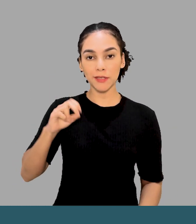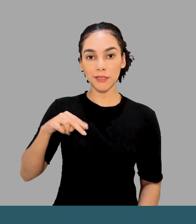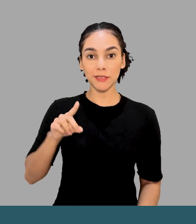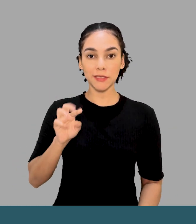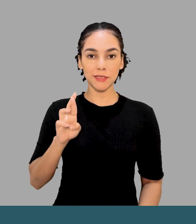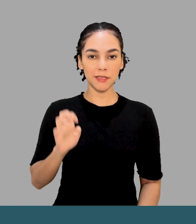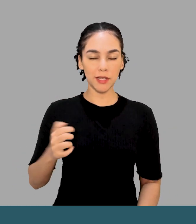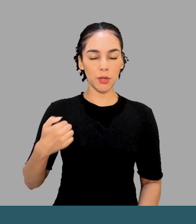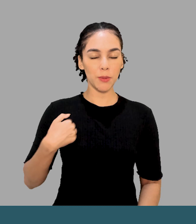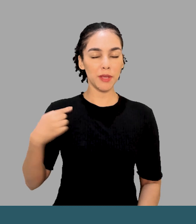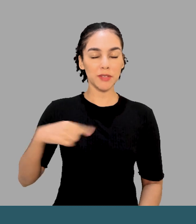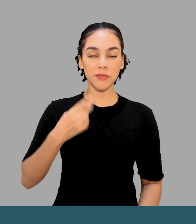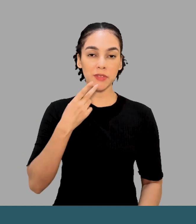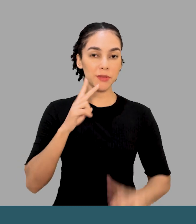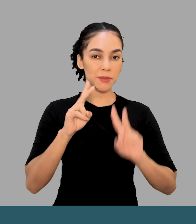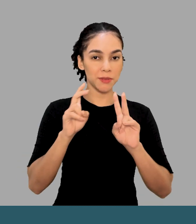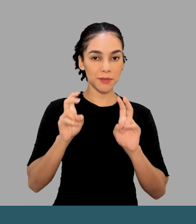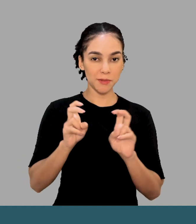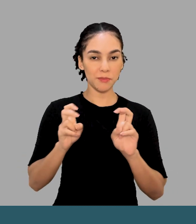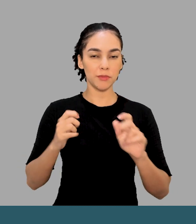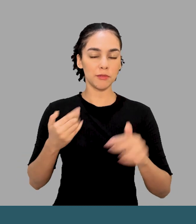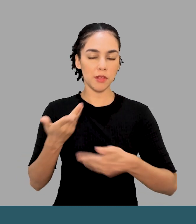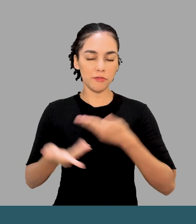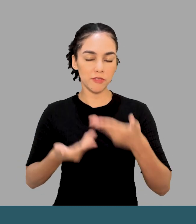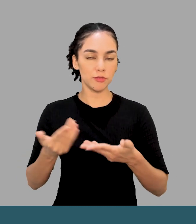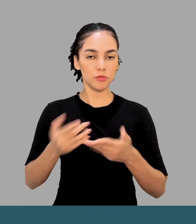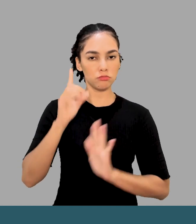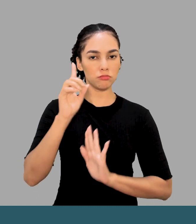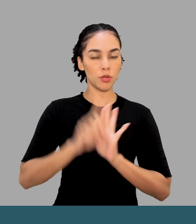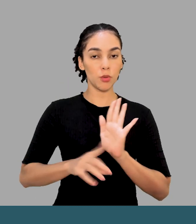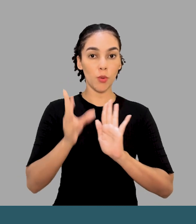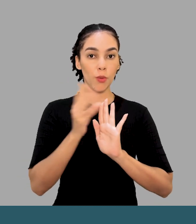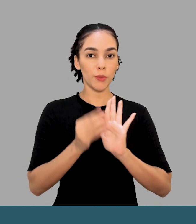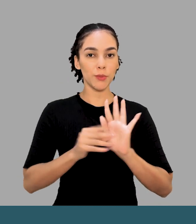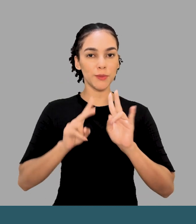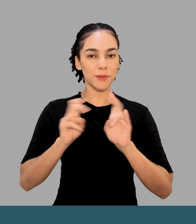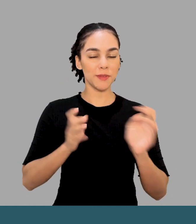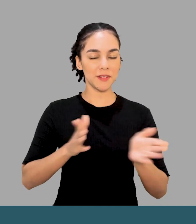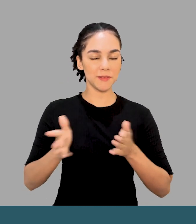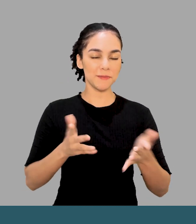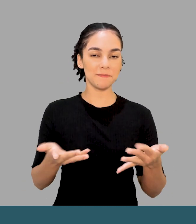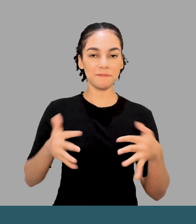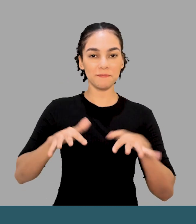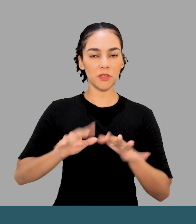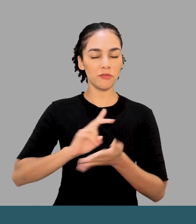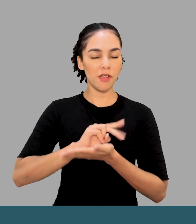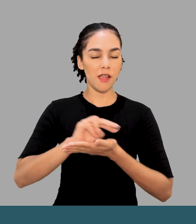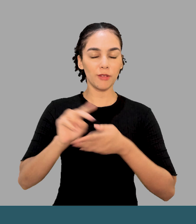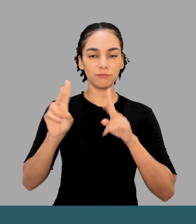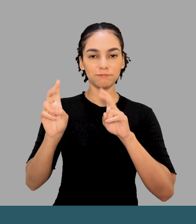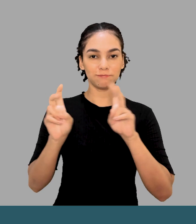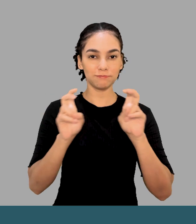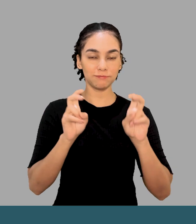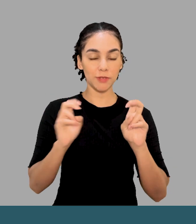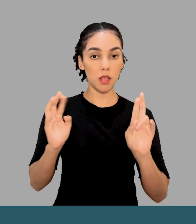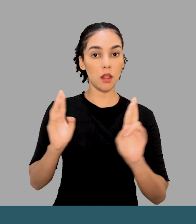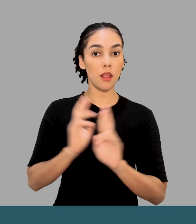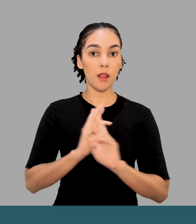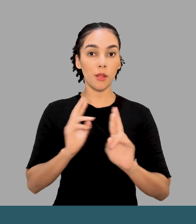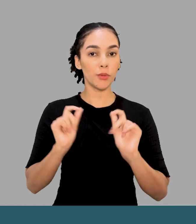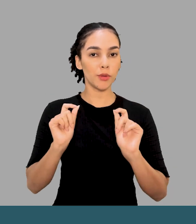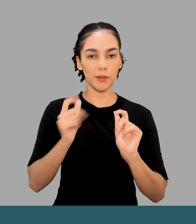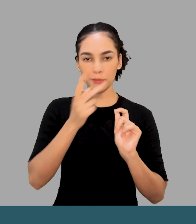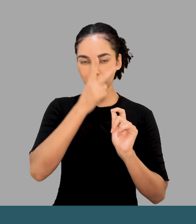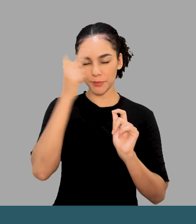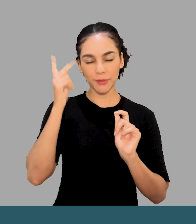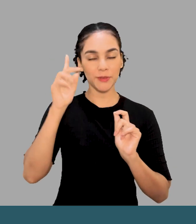para falarmos de serviços, direitos e conteúdos sobre acessibilidade, inclusão e outros assuntos relacionados à pessoa com